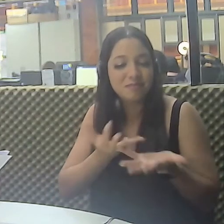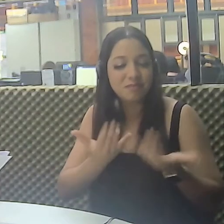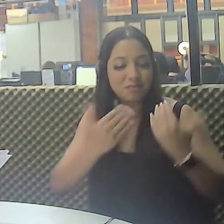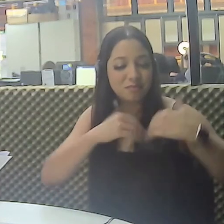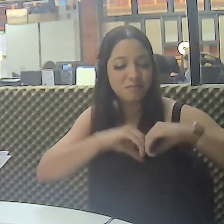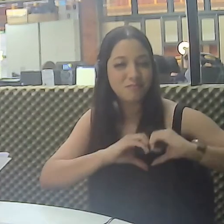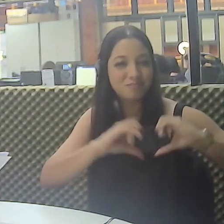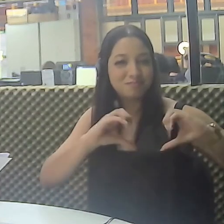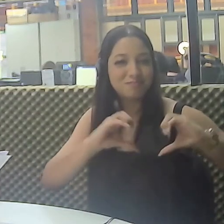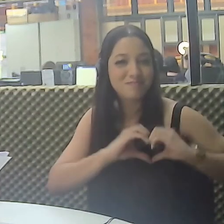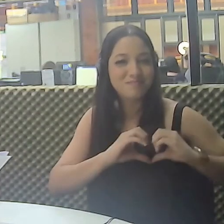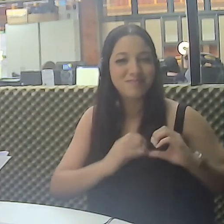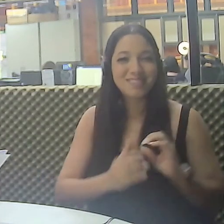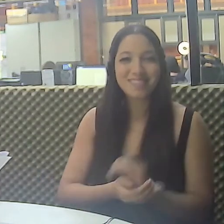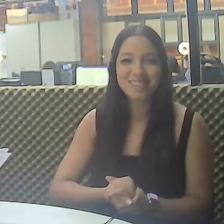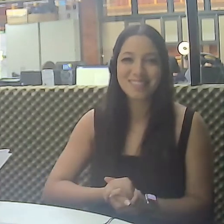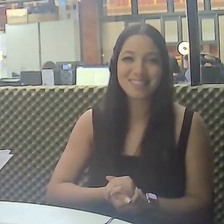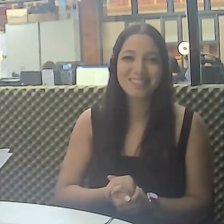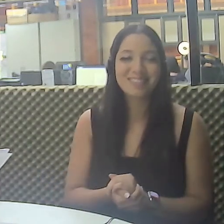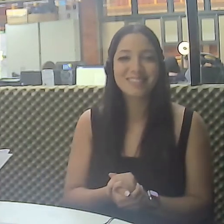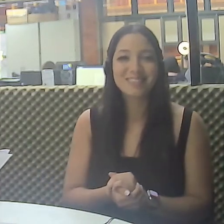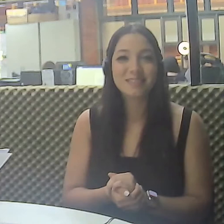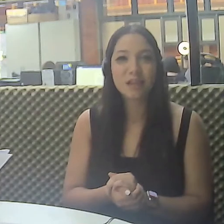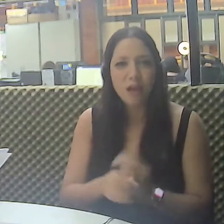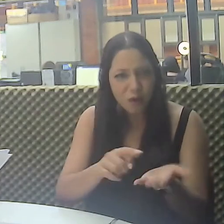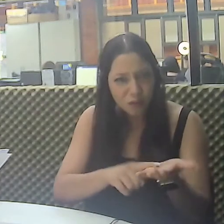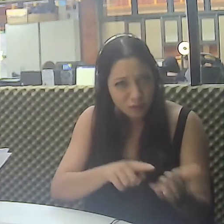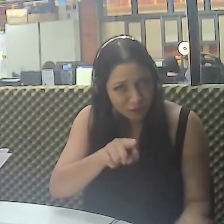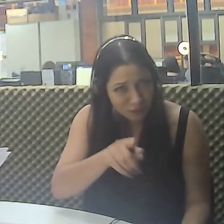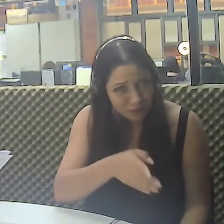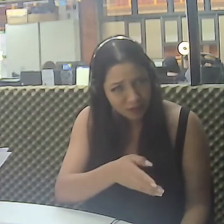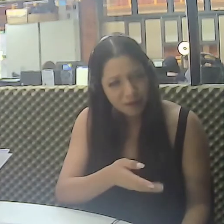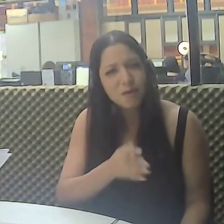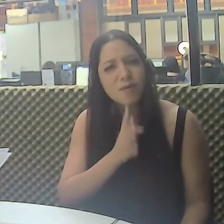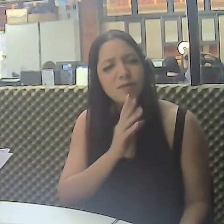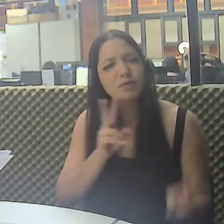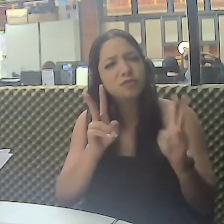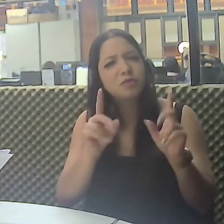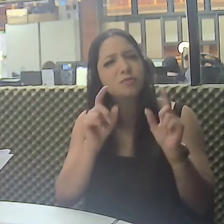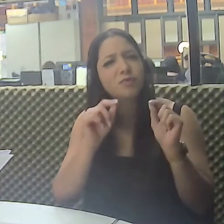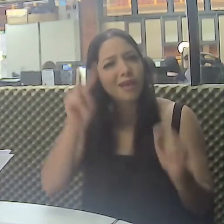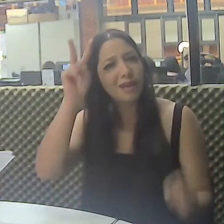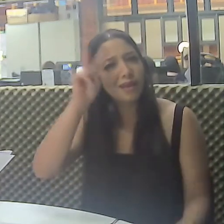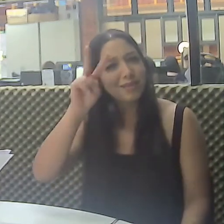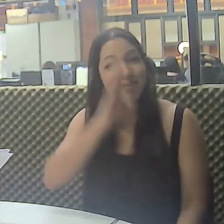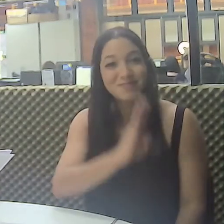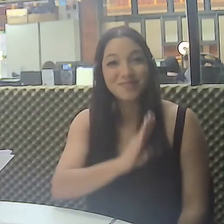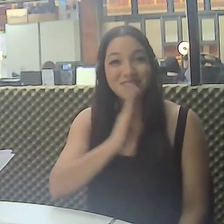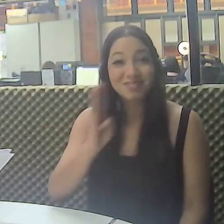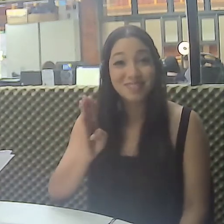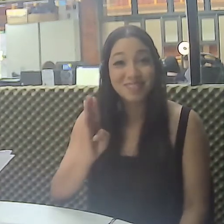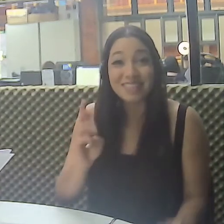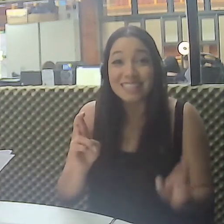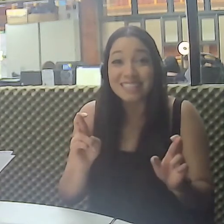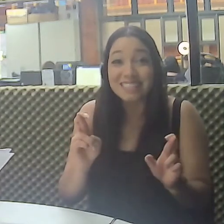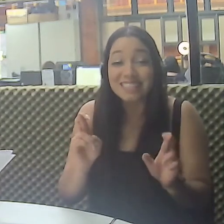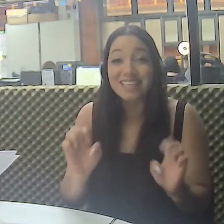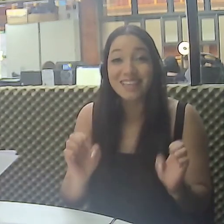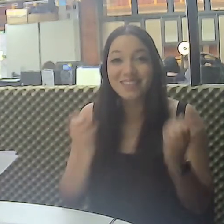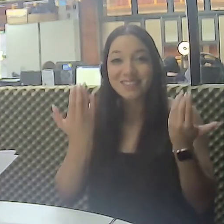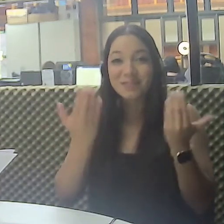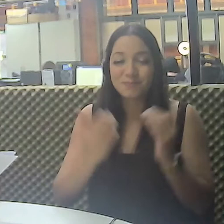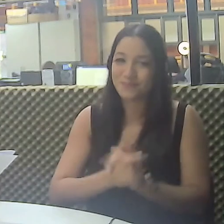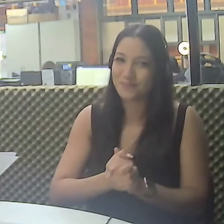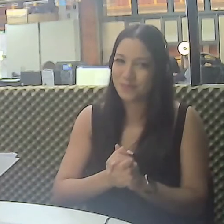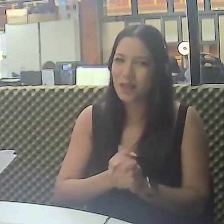nossos corações. Agora eu convido você a conhecer um pouquinho mais sobre a história da biblioteca e já se preparar para essas